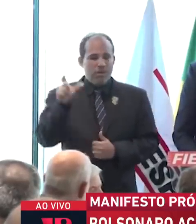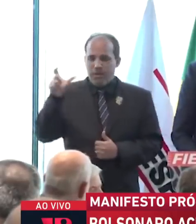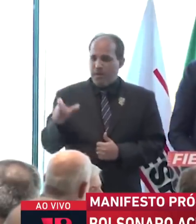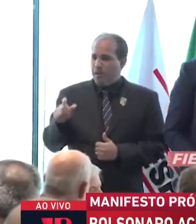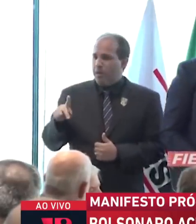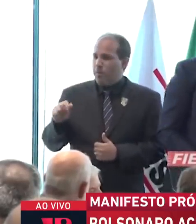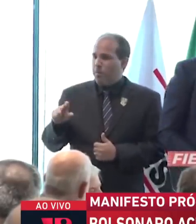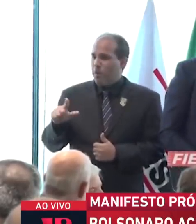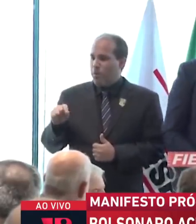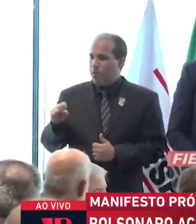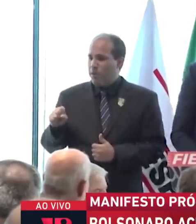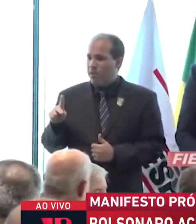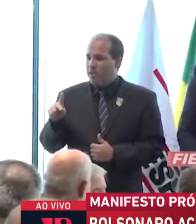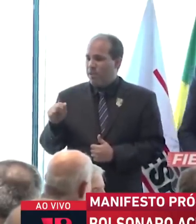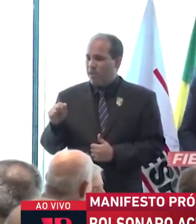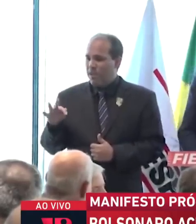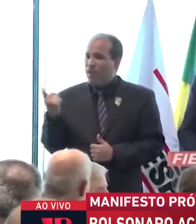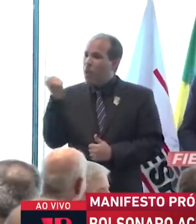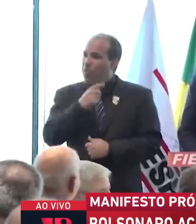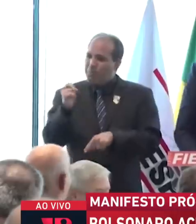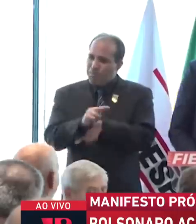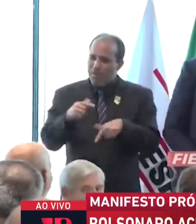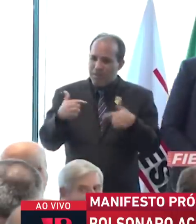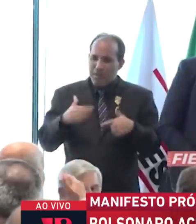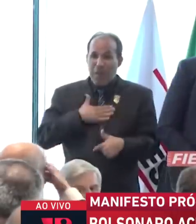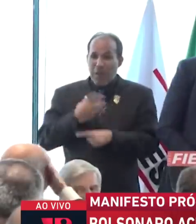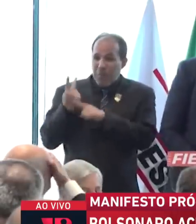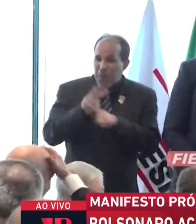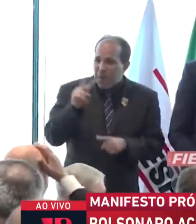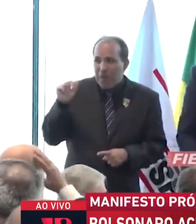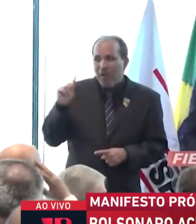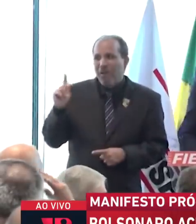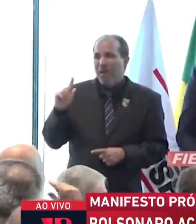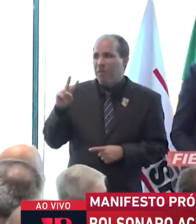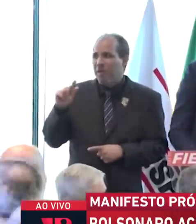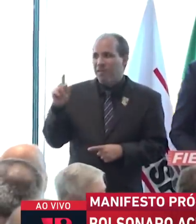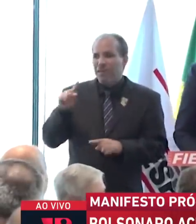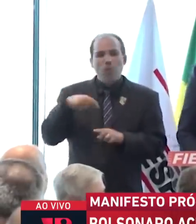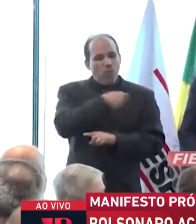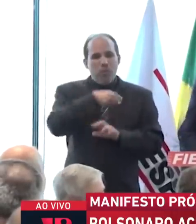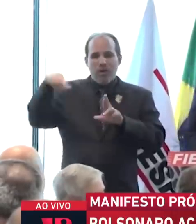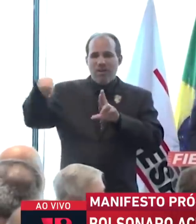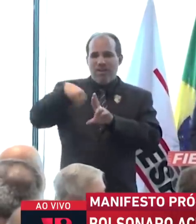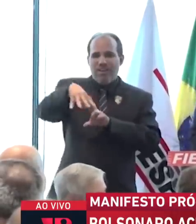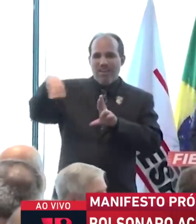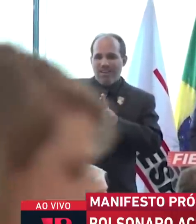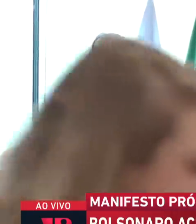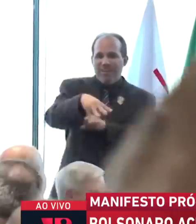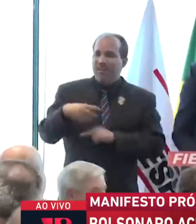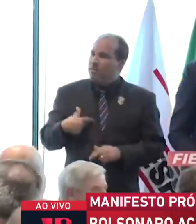pluralidade, diversidade de opiniões, é preciso a gente reconhecer que existem várias vozes